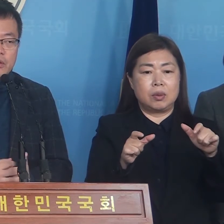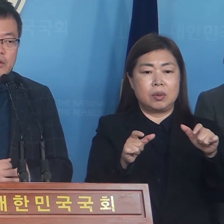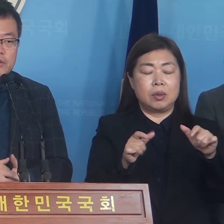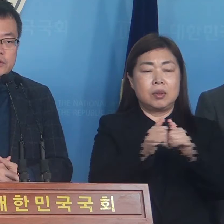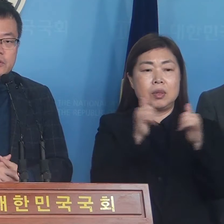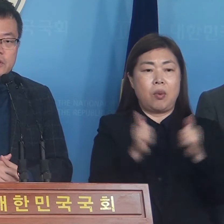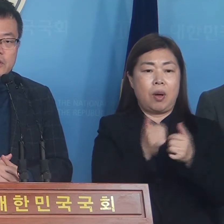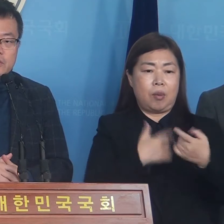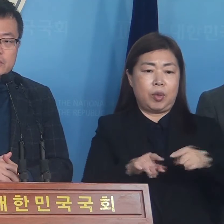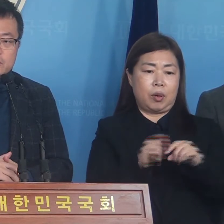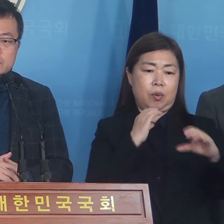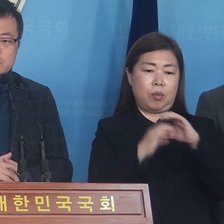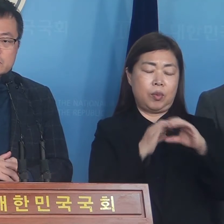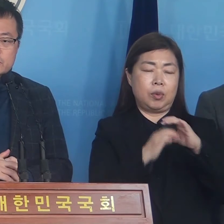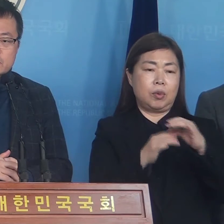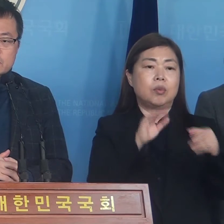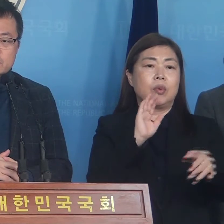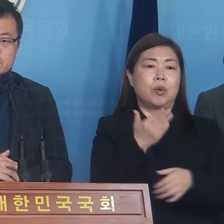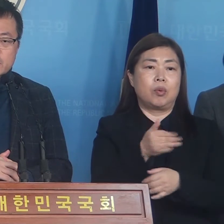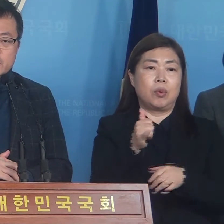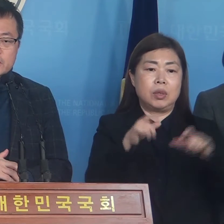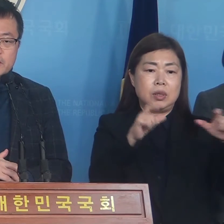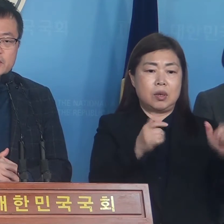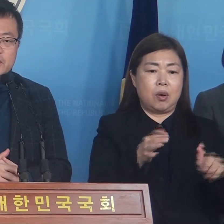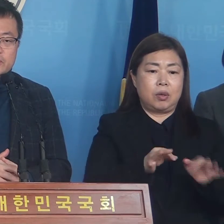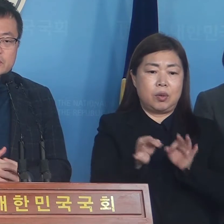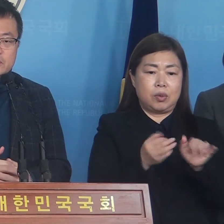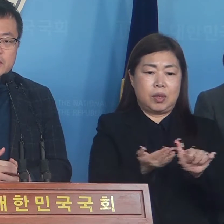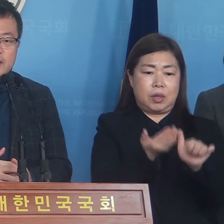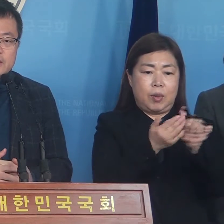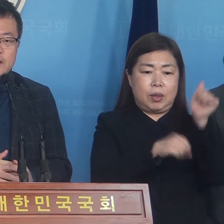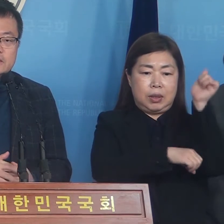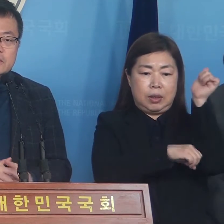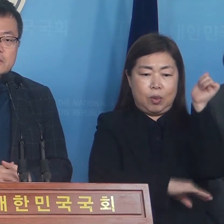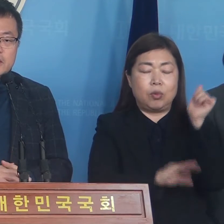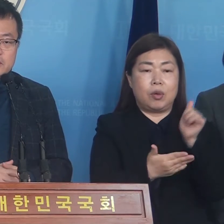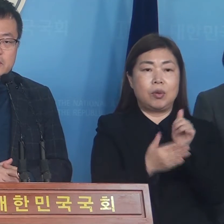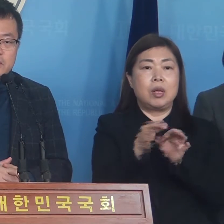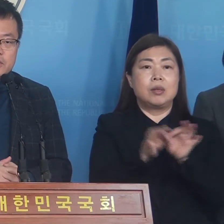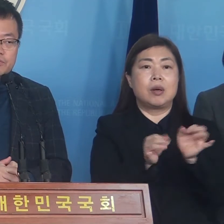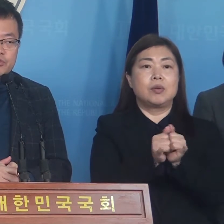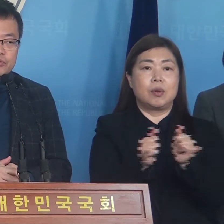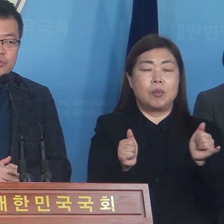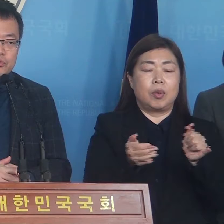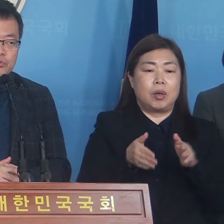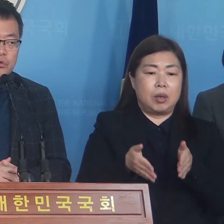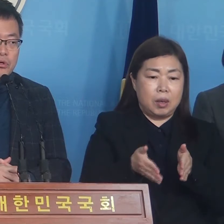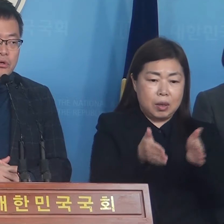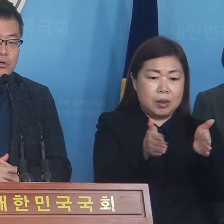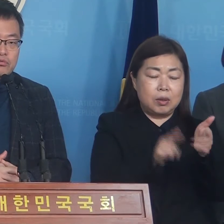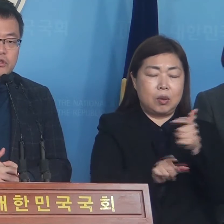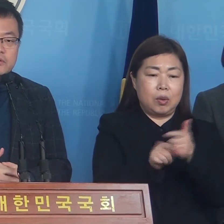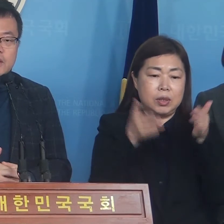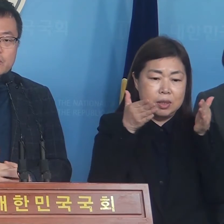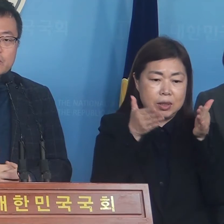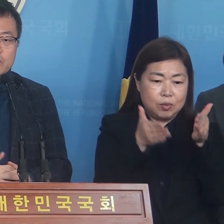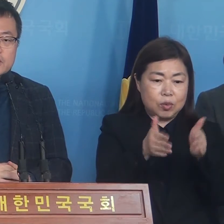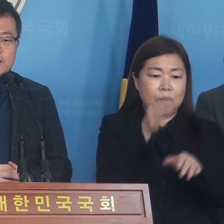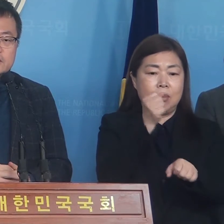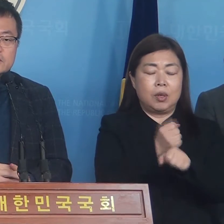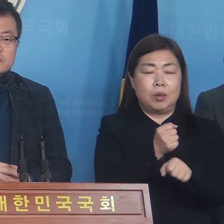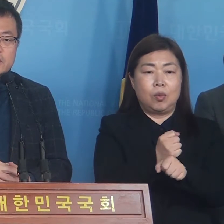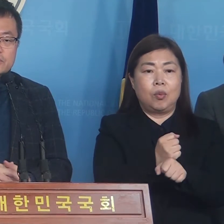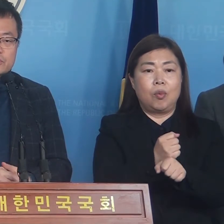돼 있고 지역의 어떤 지역 경제의 기반이 되고 있는 상점가를 집중적으로 구성을